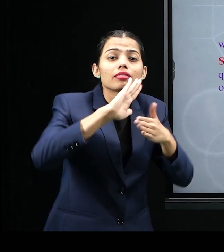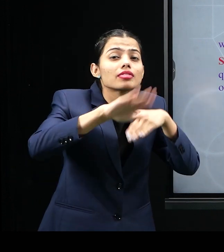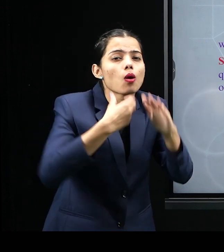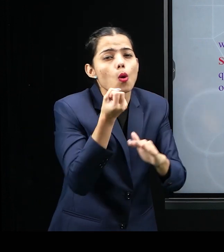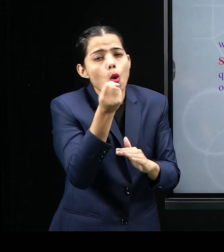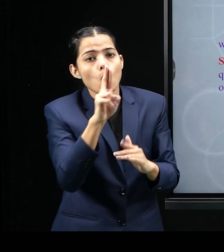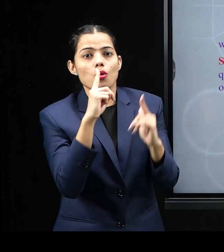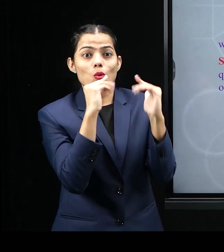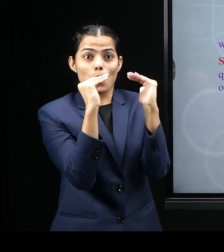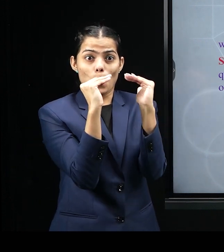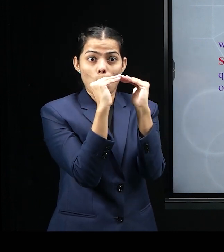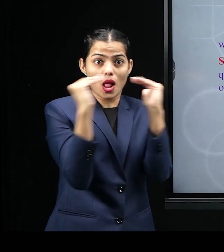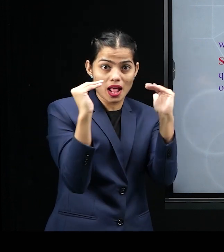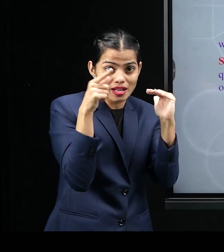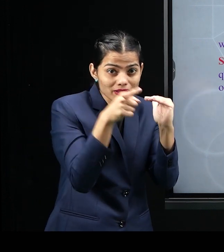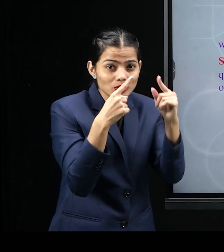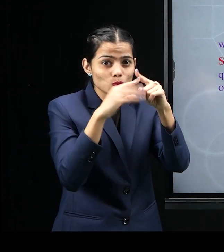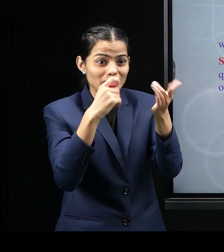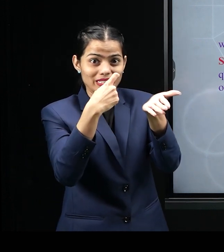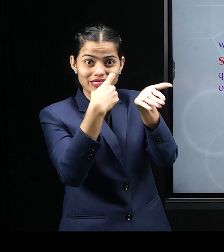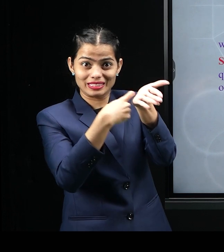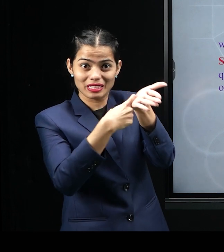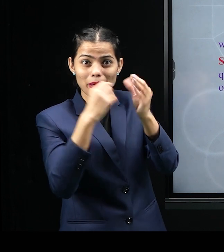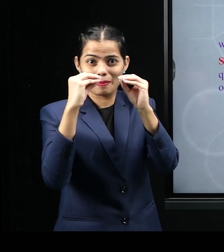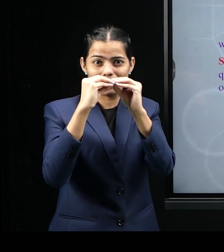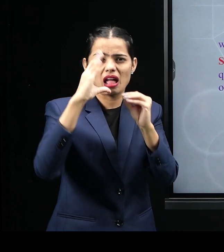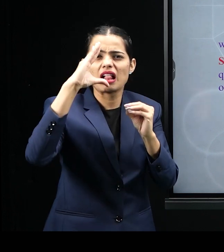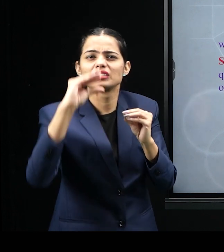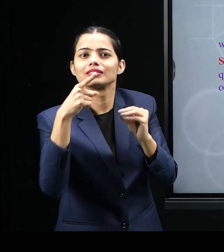0 R ಇದಕ್ಕಿಂತ ಕಡಿಮೆ ಬಿ.